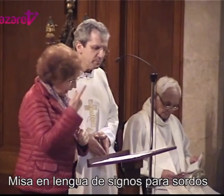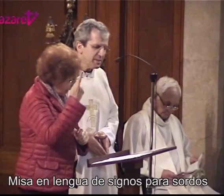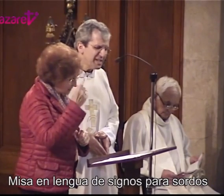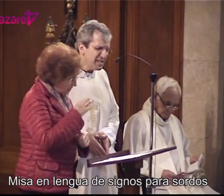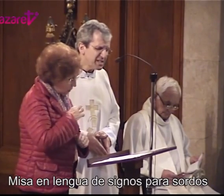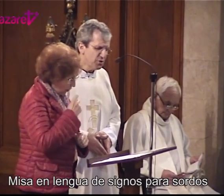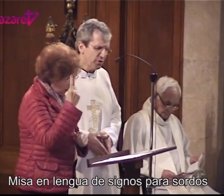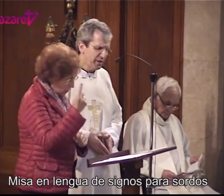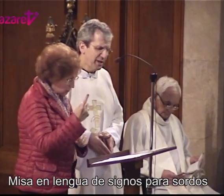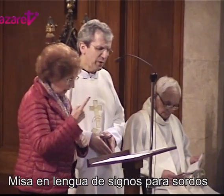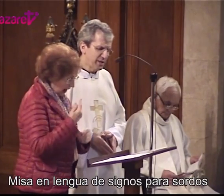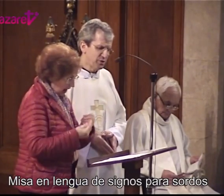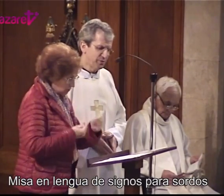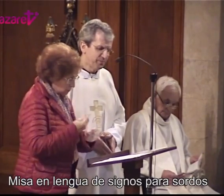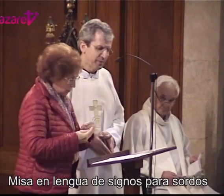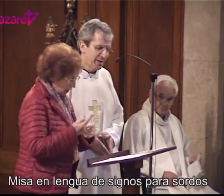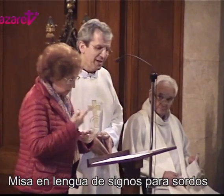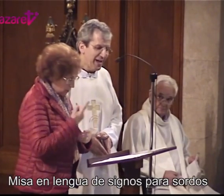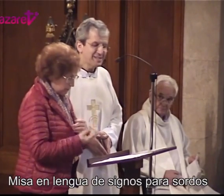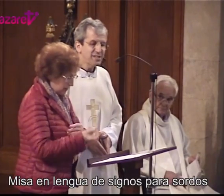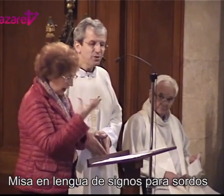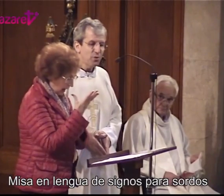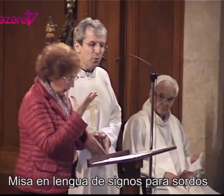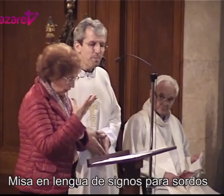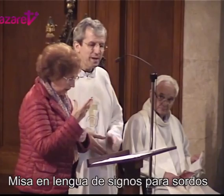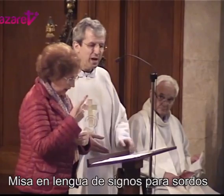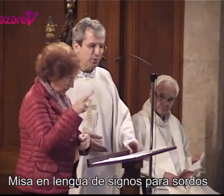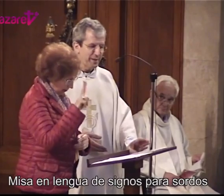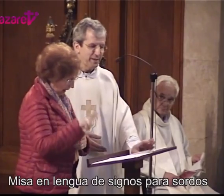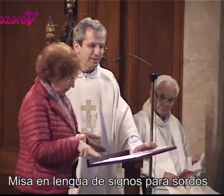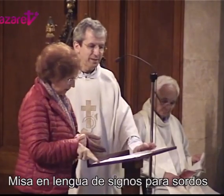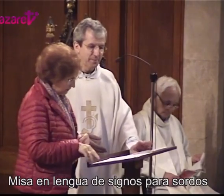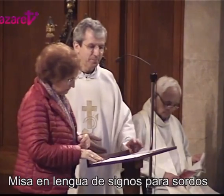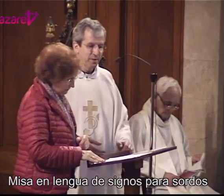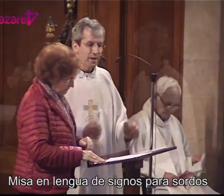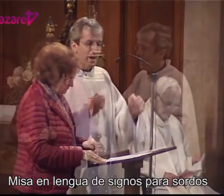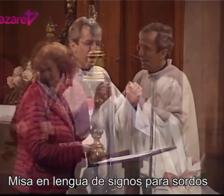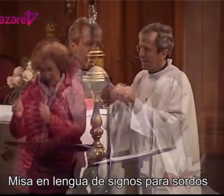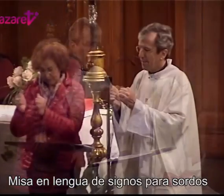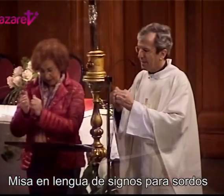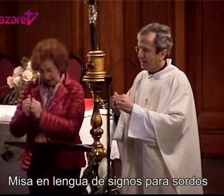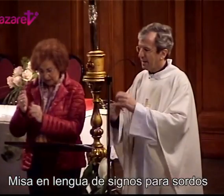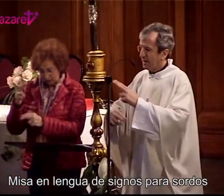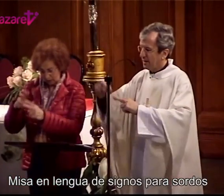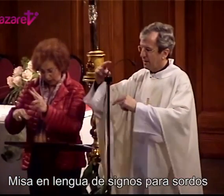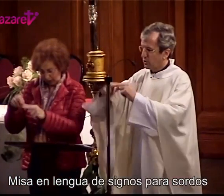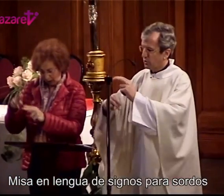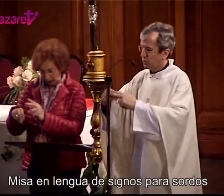Es el Señor quien lo ha hecho. Ha sido un milagro patente. La piedra que los